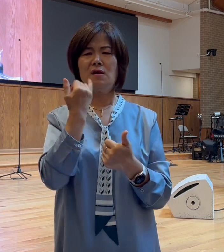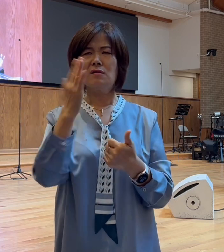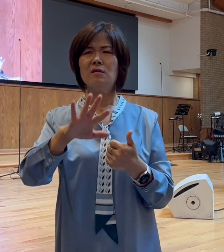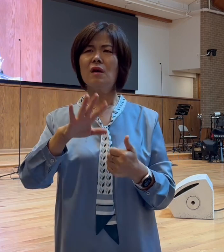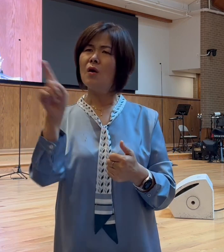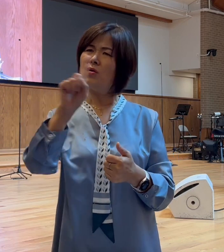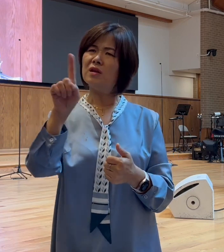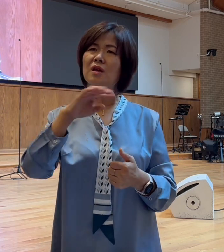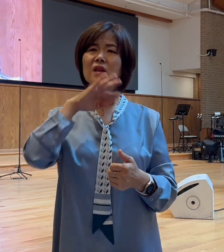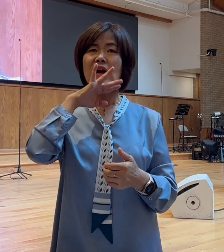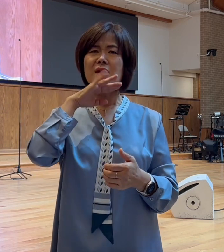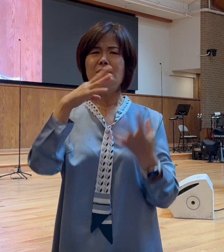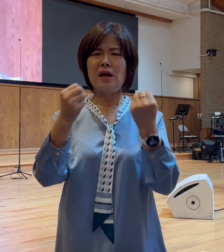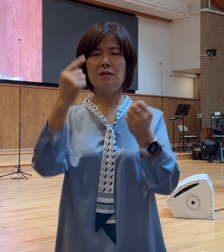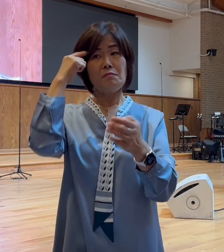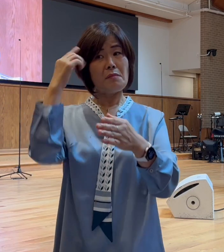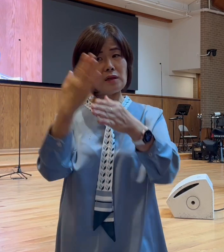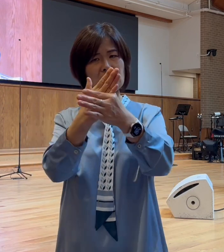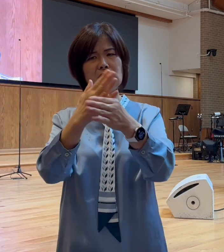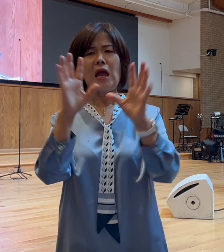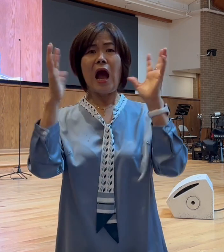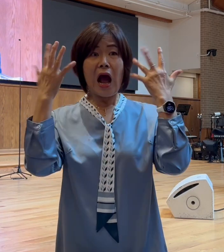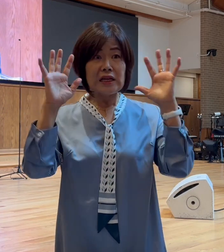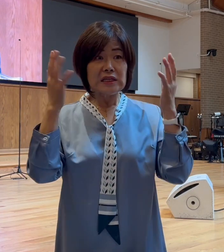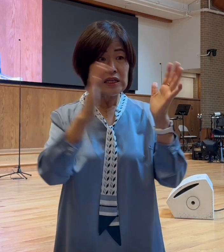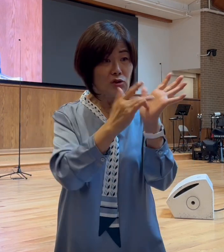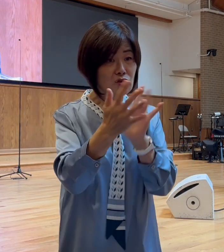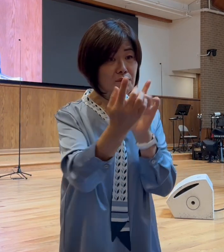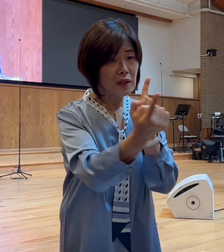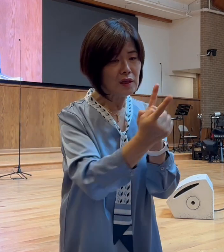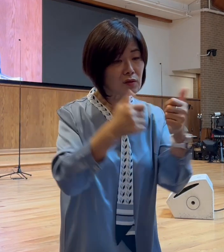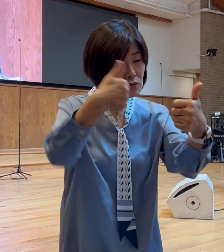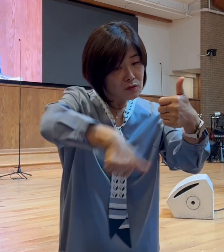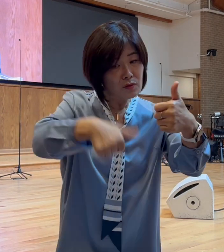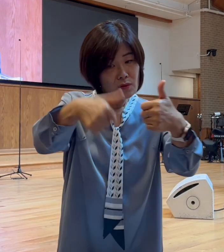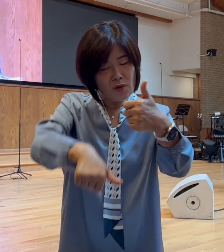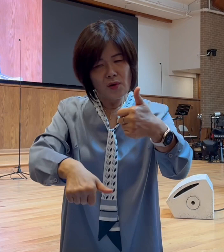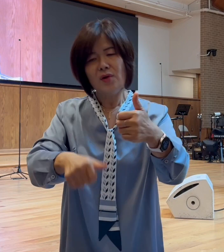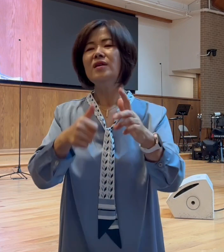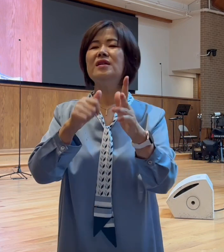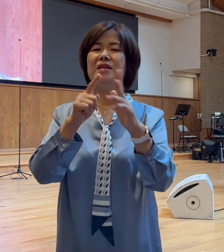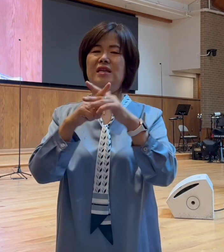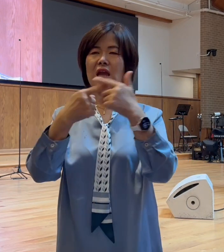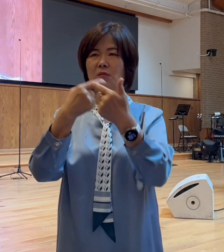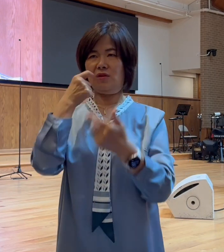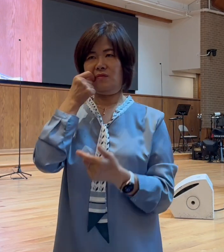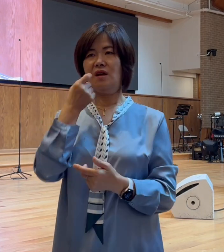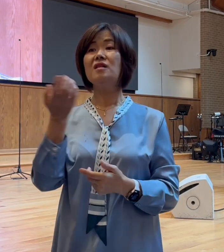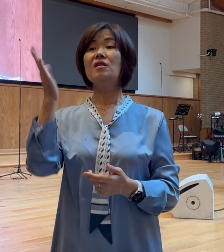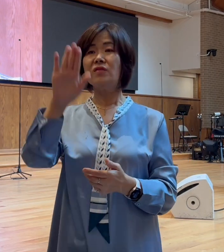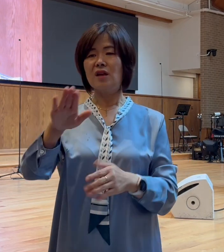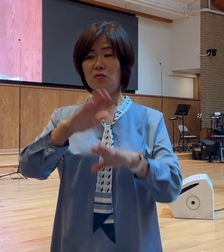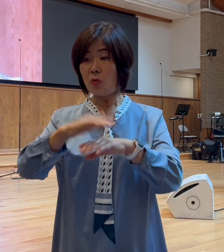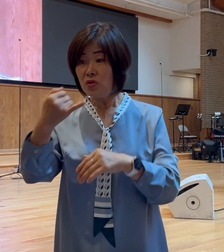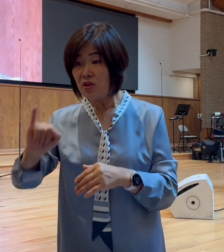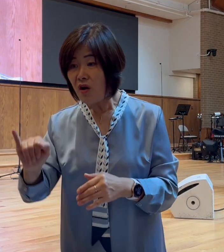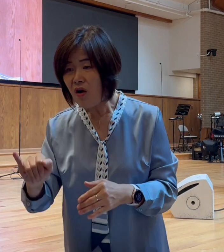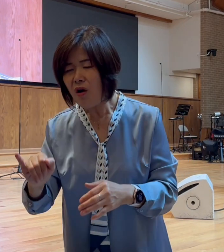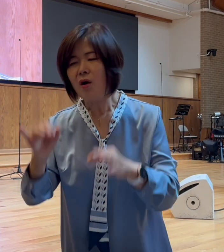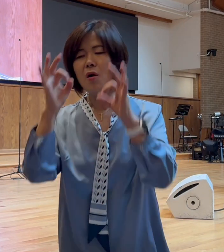나이 든 박사들이 아기에게 절을 할 수 있을까 잘 이해를 못했습니다. 그런데 손녀를